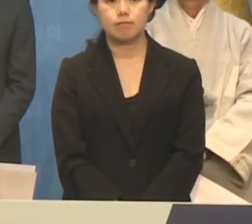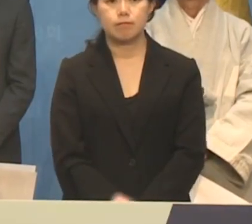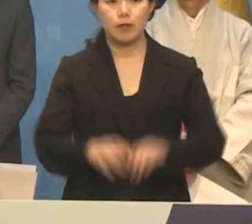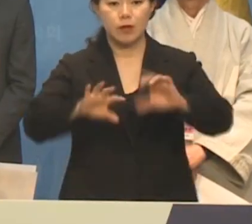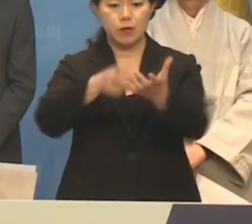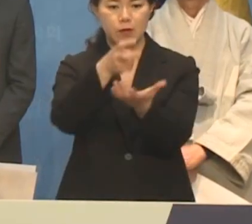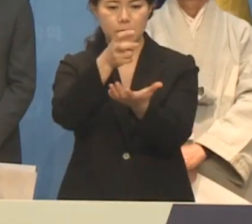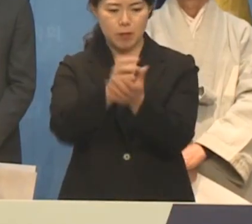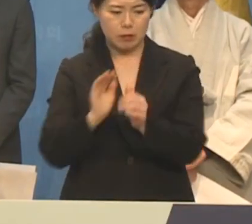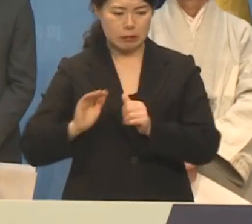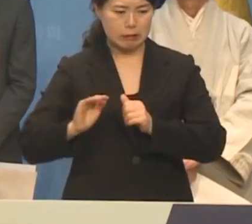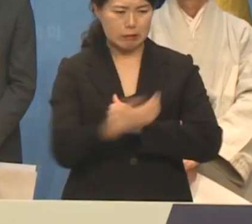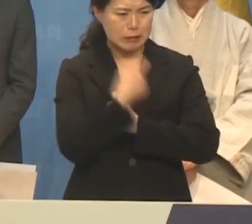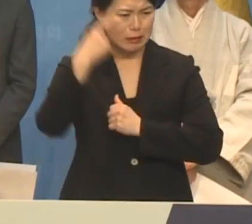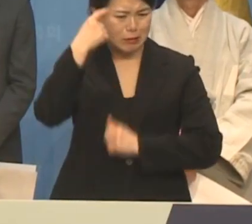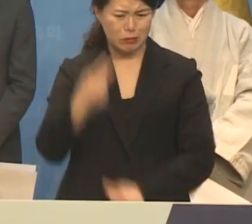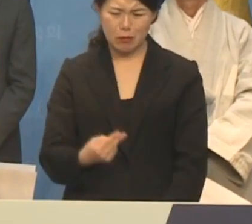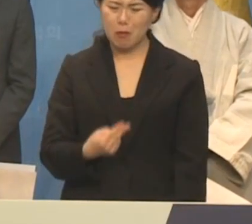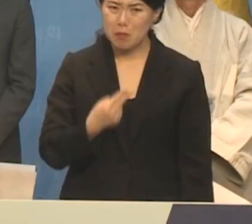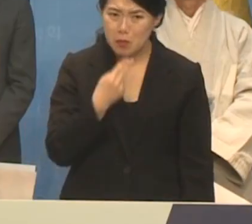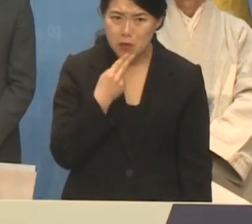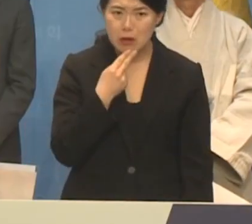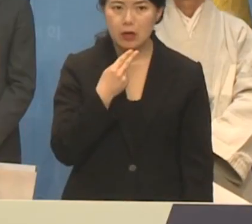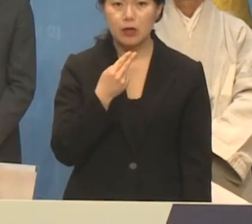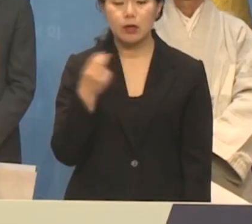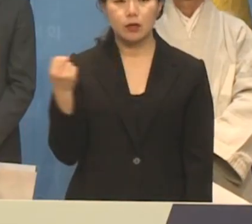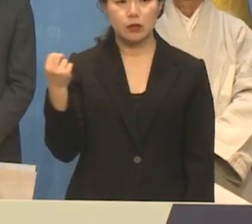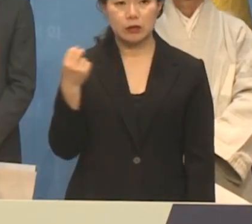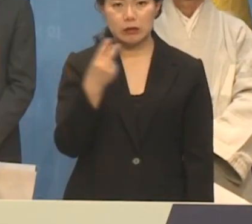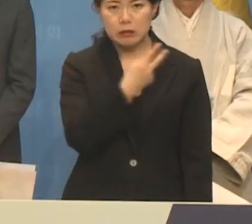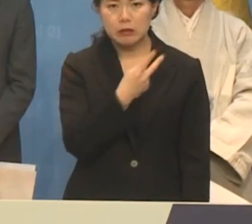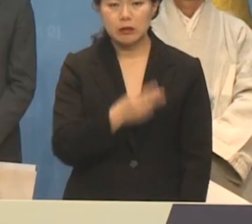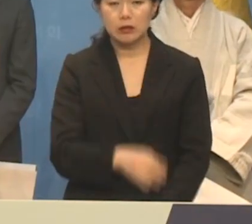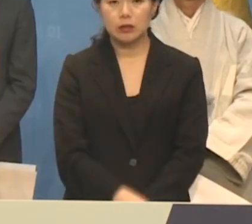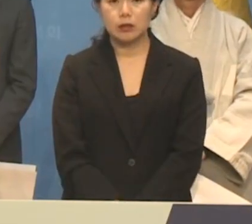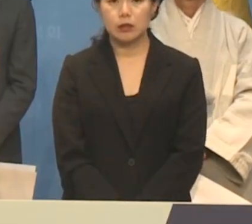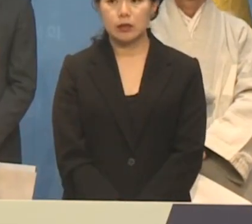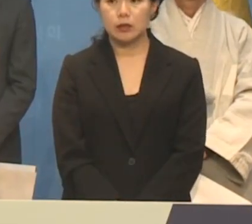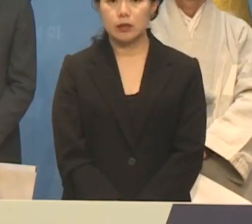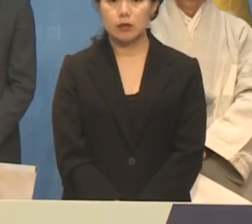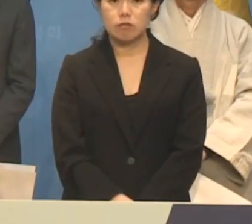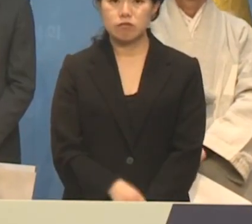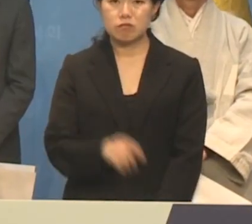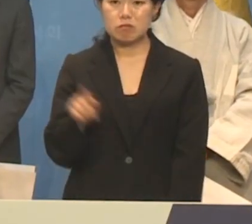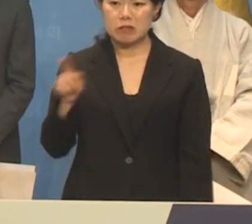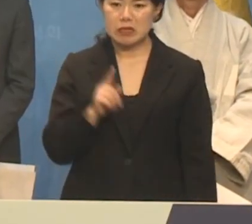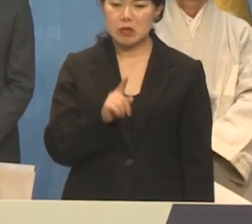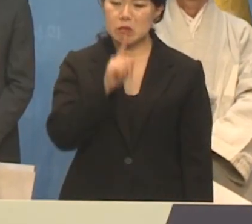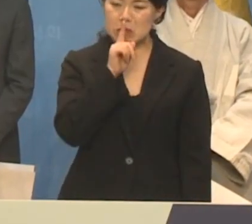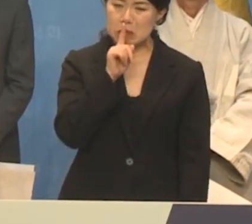헌법 수호 의지도 없고 또 지키지도 않고 무조건 입만 열면